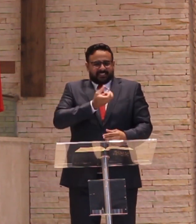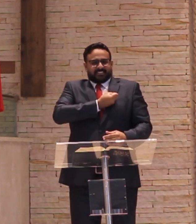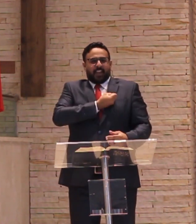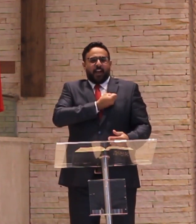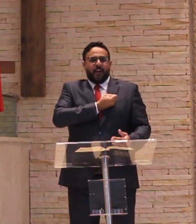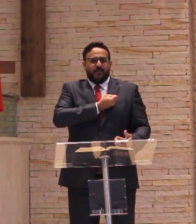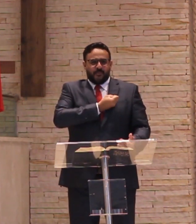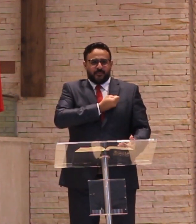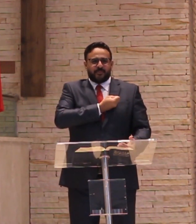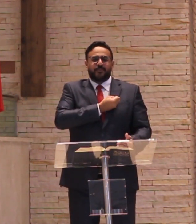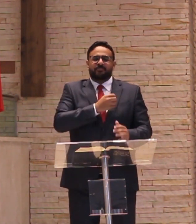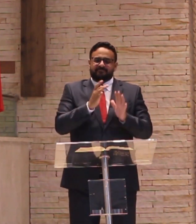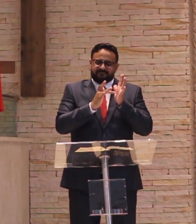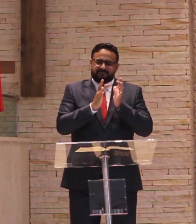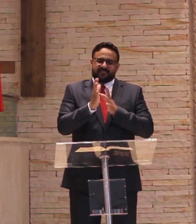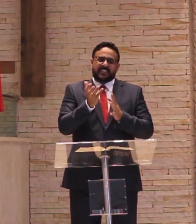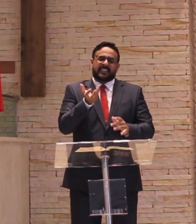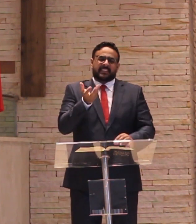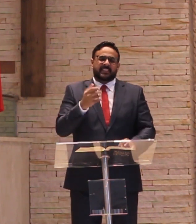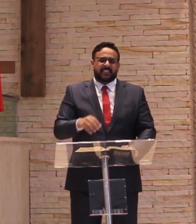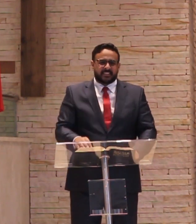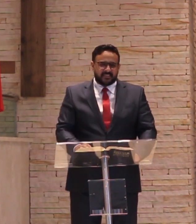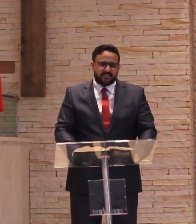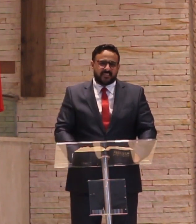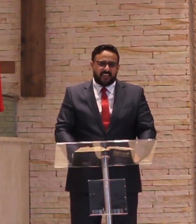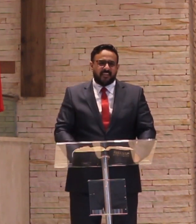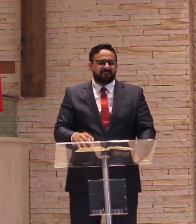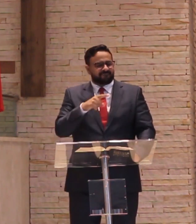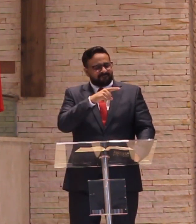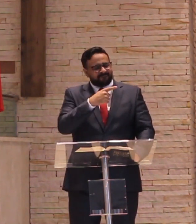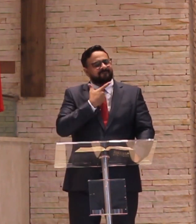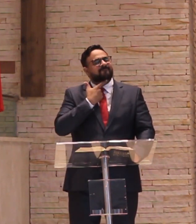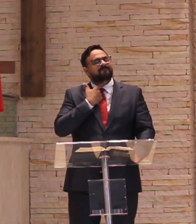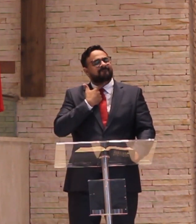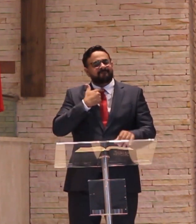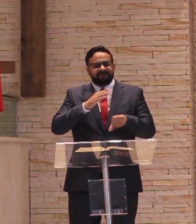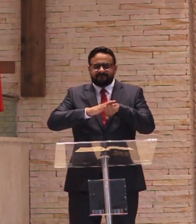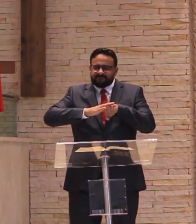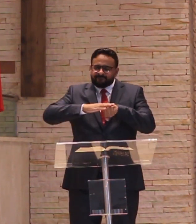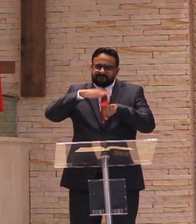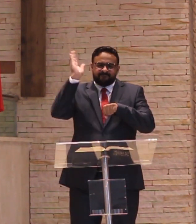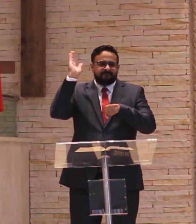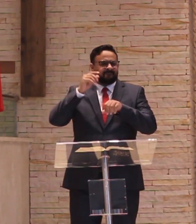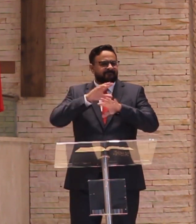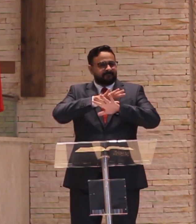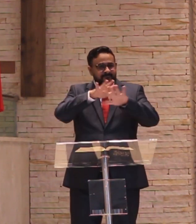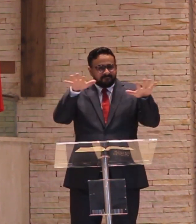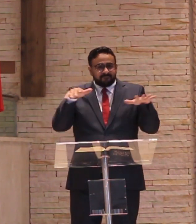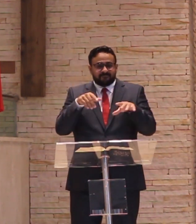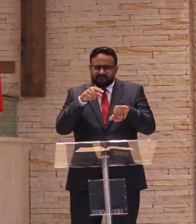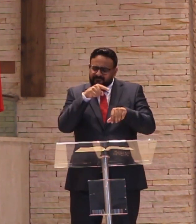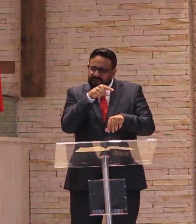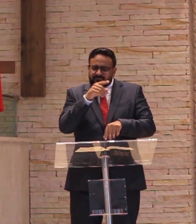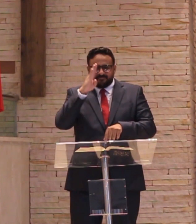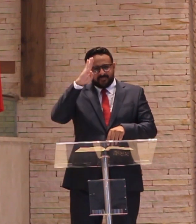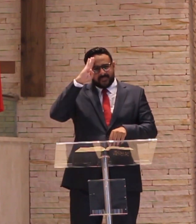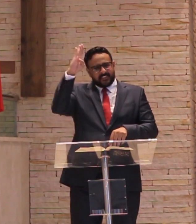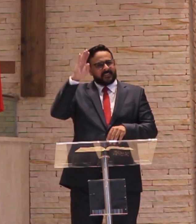um dia sermos salvos e estarmos vivendo eternamente com ele. É isso que ele quer. O maior desejo de Jesus é que todos